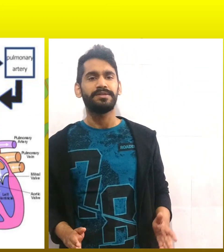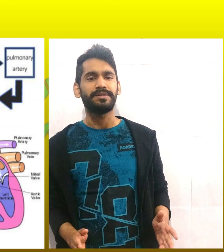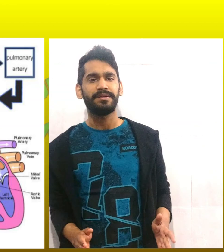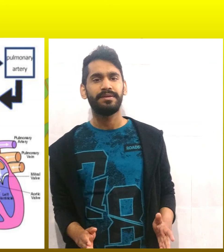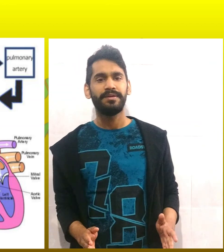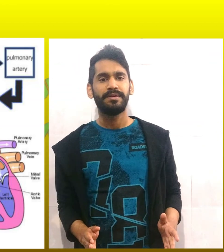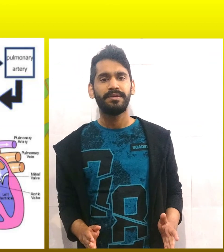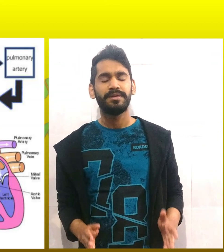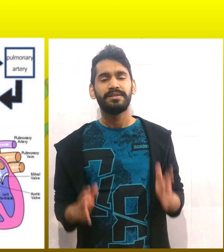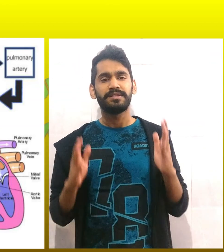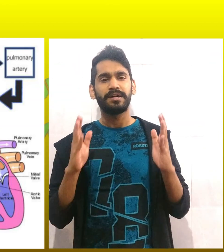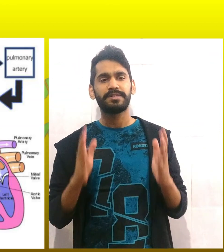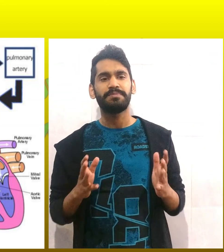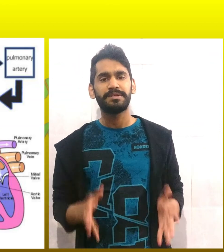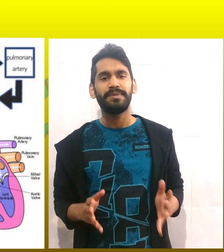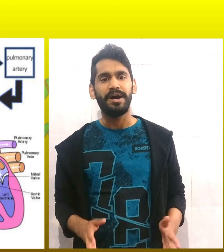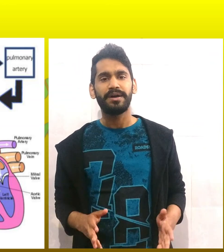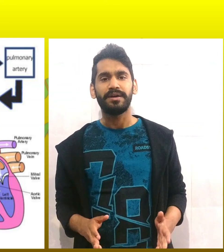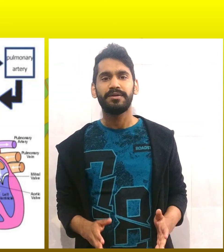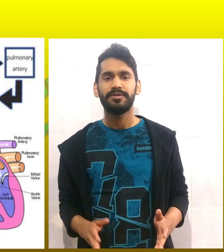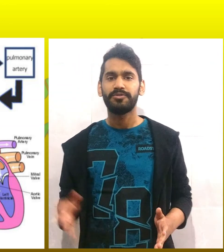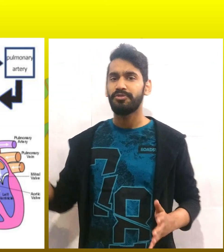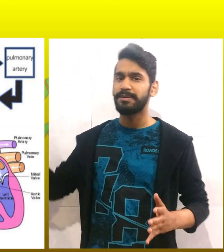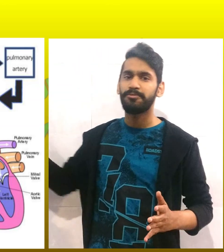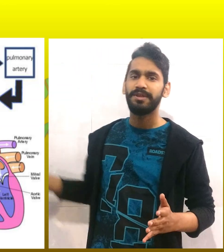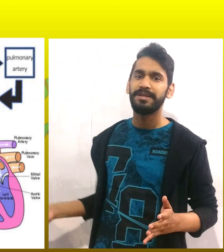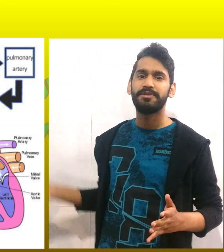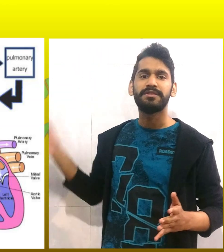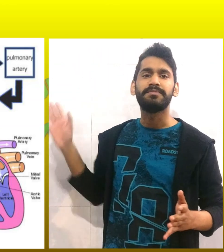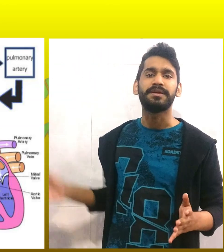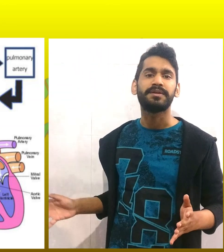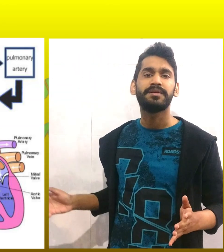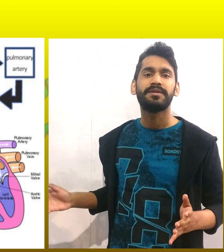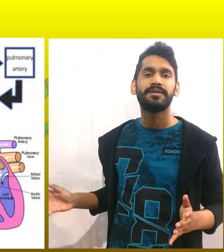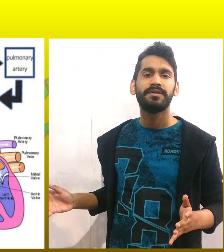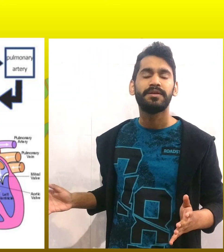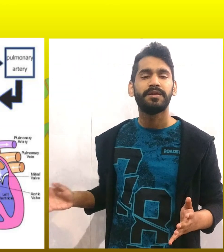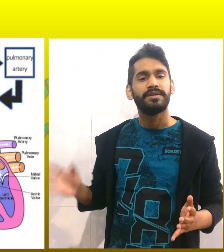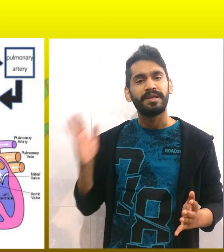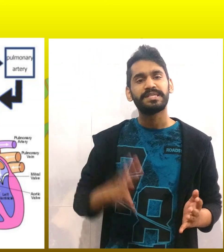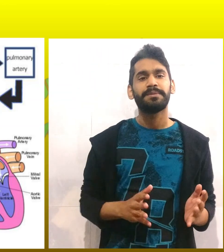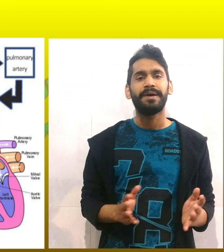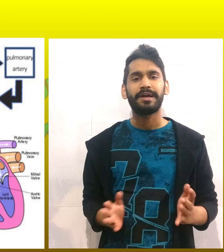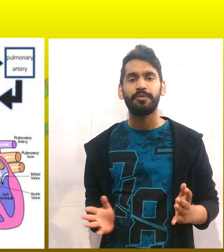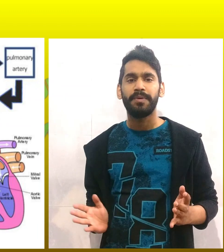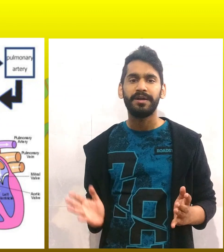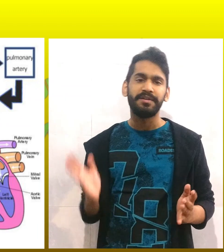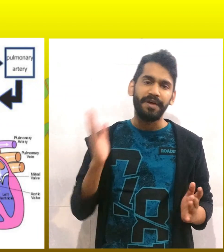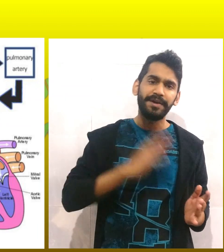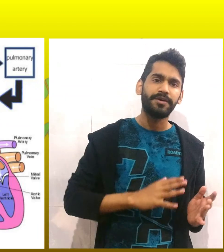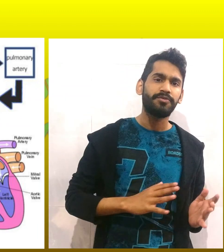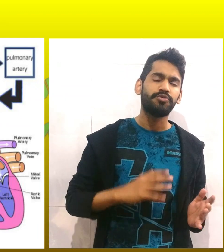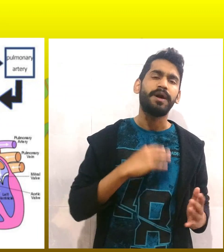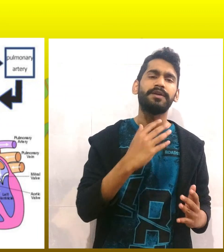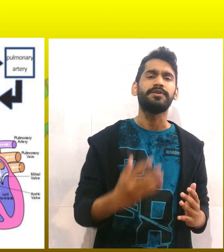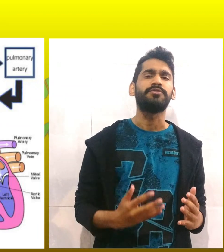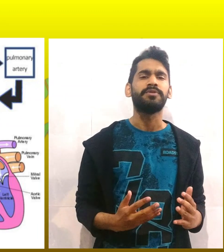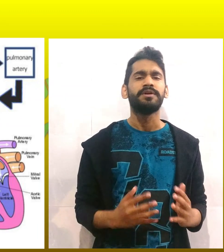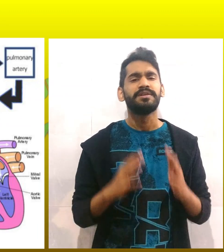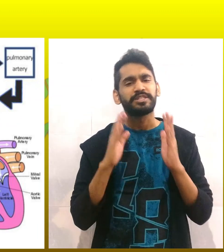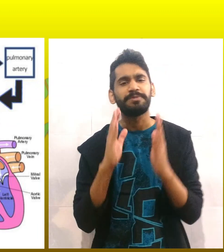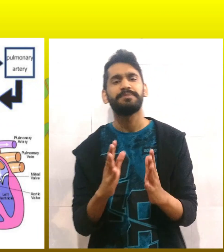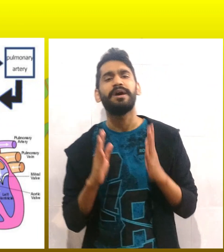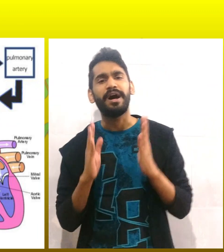में आना चाहिए, जब समझ में आ गया तो इसे तुमको देखने की जरूरत ही नहीं पड़ेगी। नहीं समझ में आए एक और बार रिवाइंड करो, दोबारा